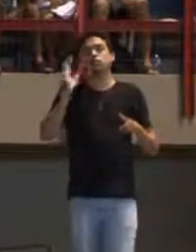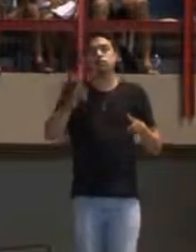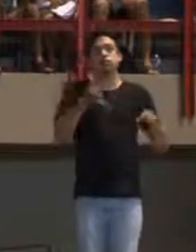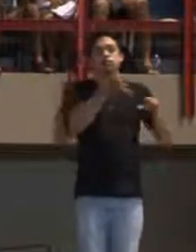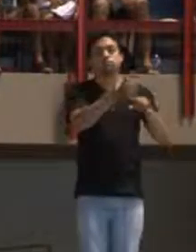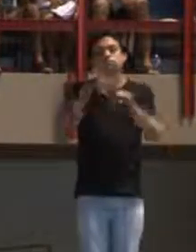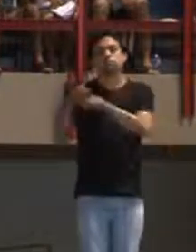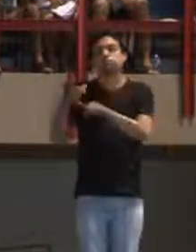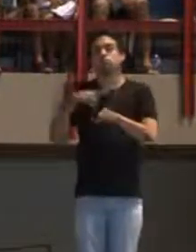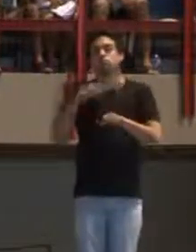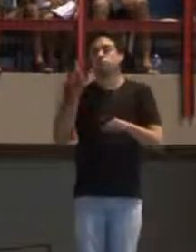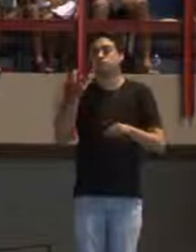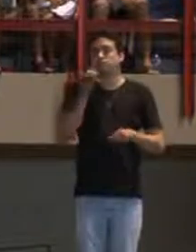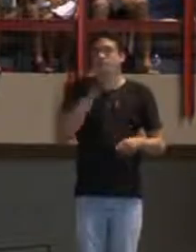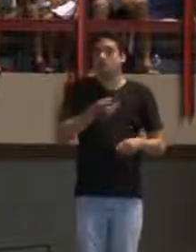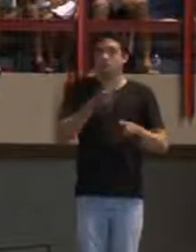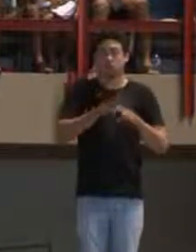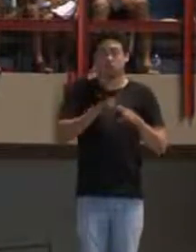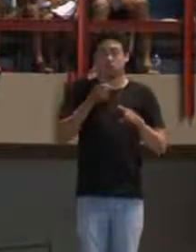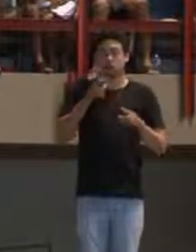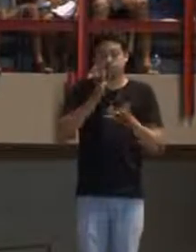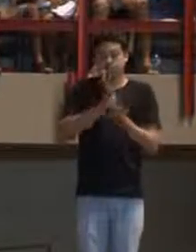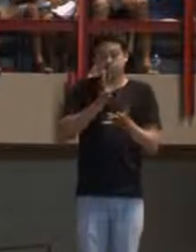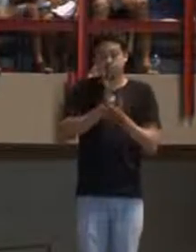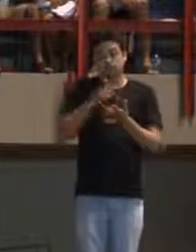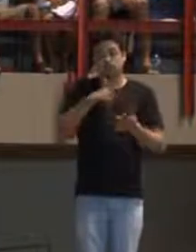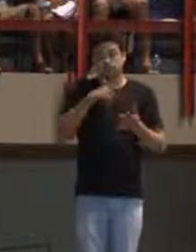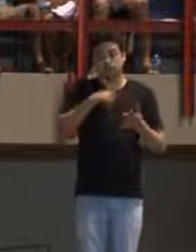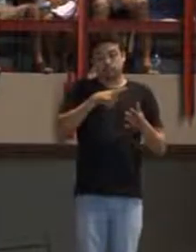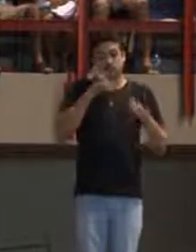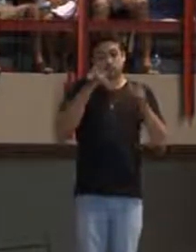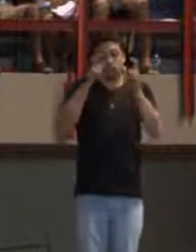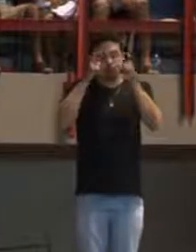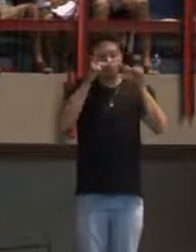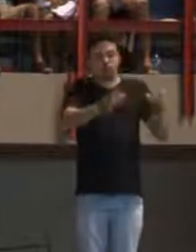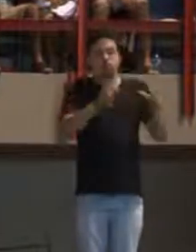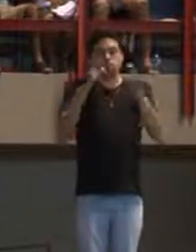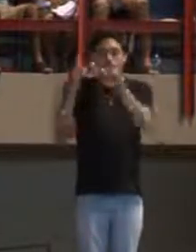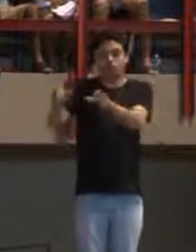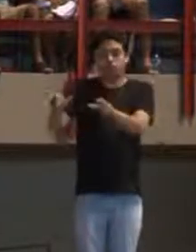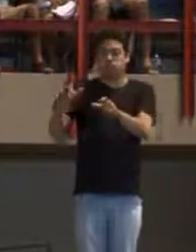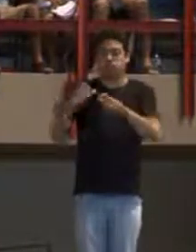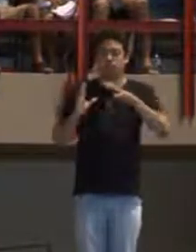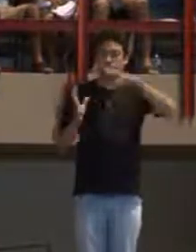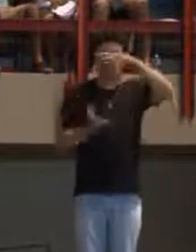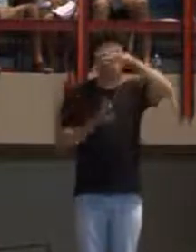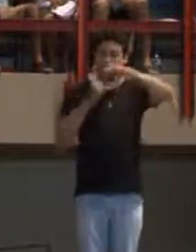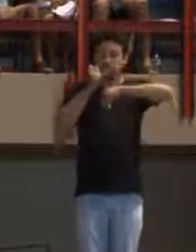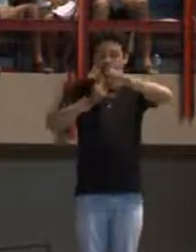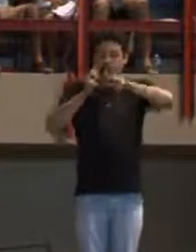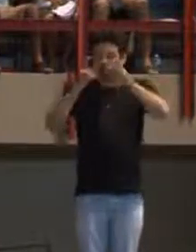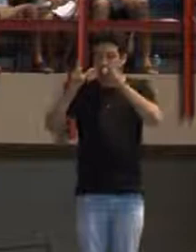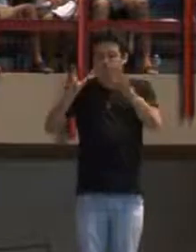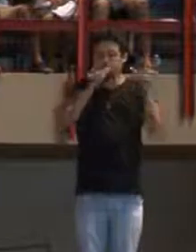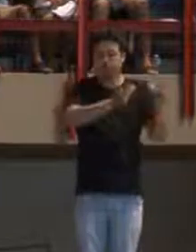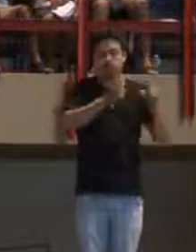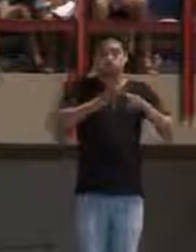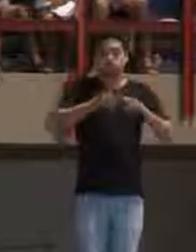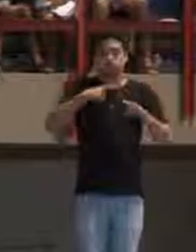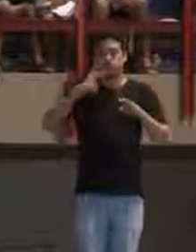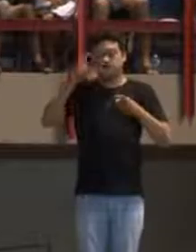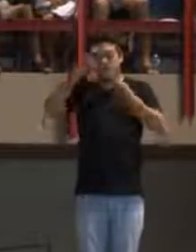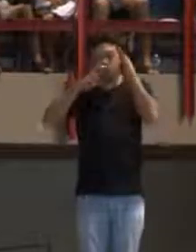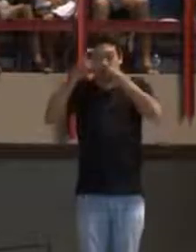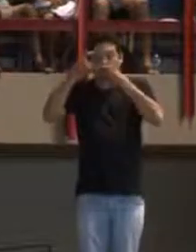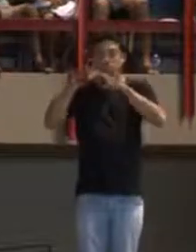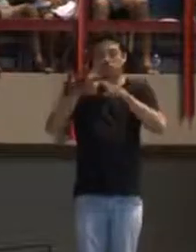É verdade. Quem tem grandes reservas de combustível é muito visado internacionalmente. Há toda uma preocupação